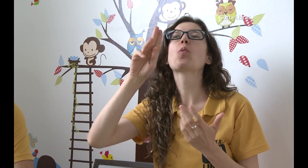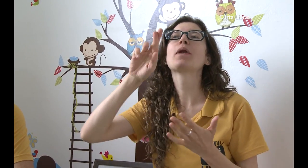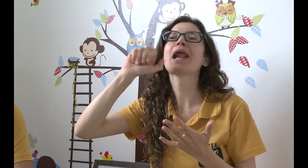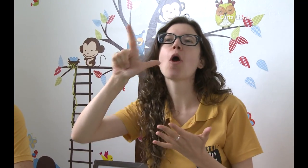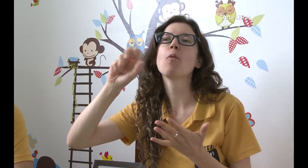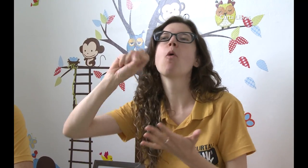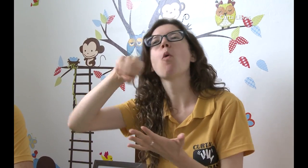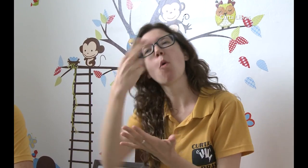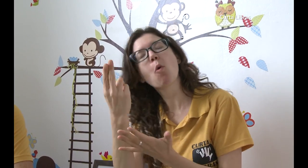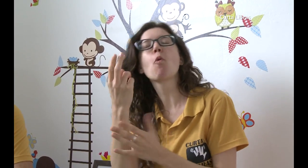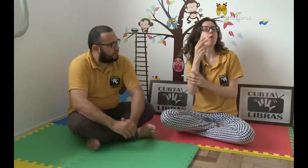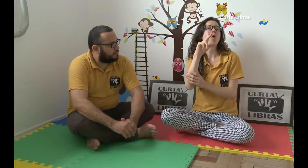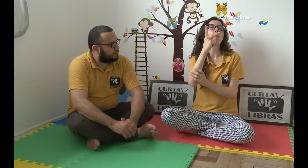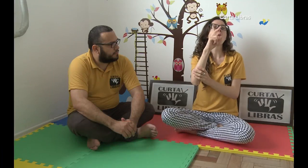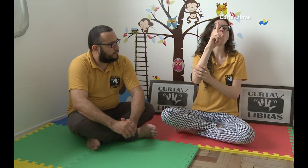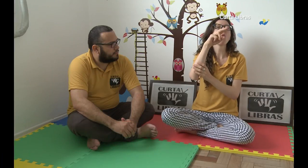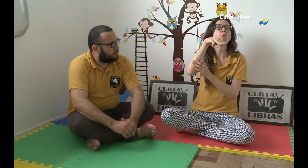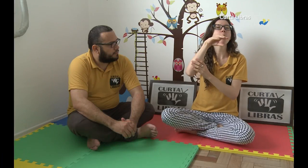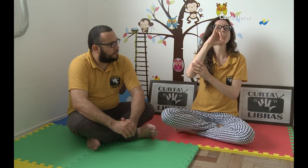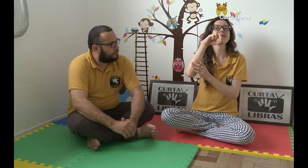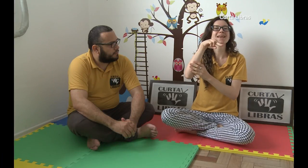de parto humanizado Música